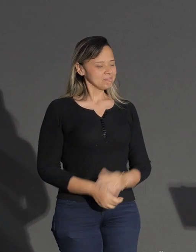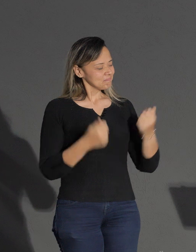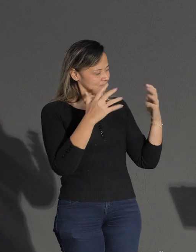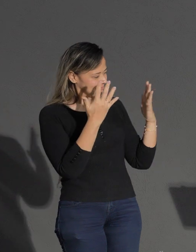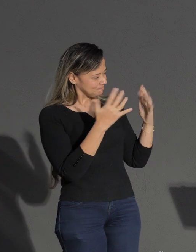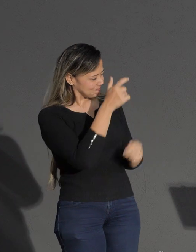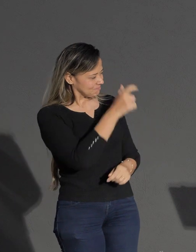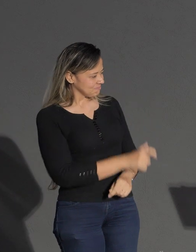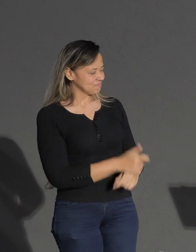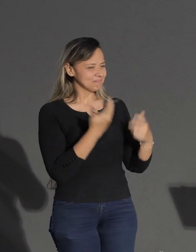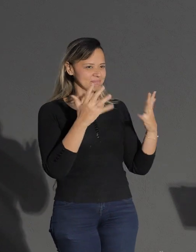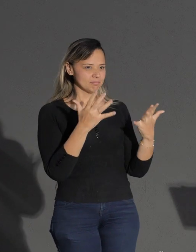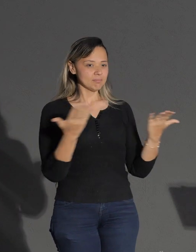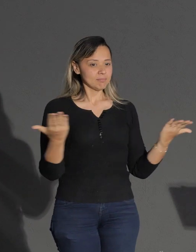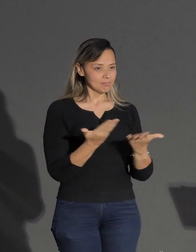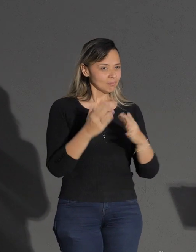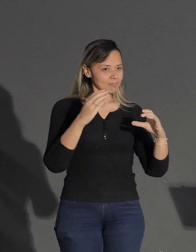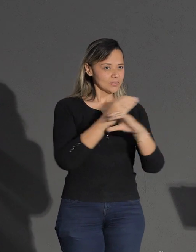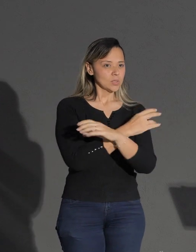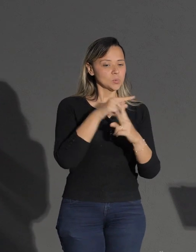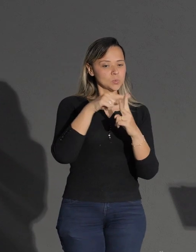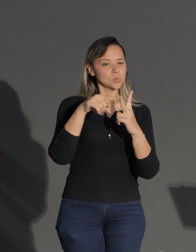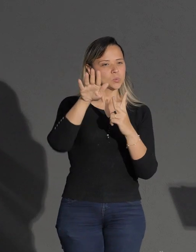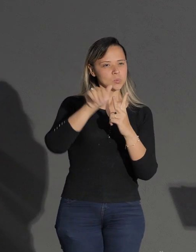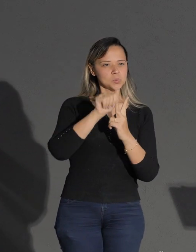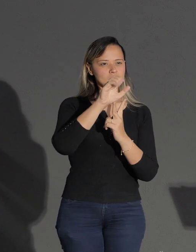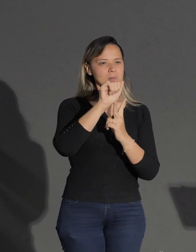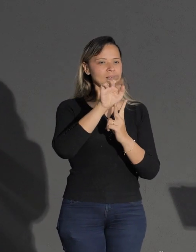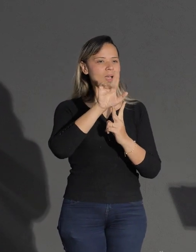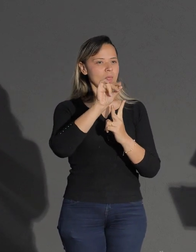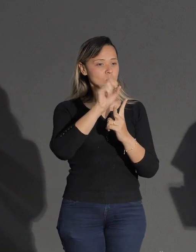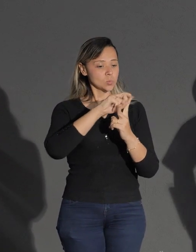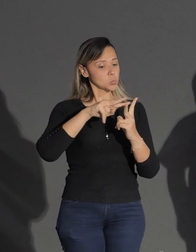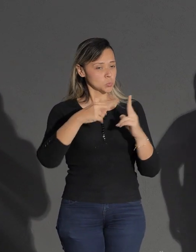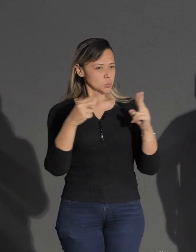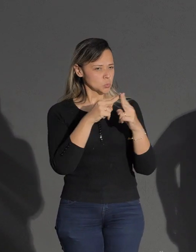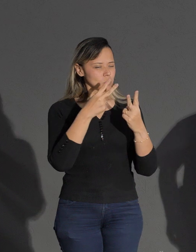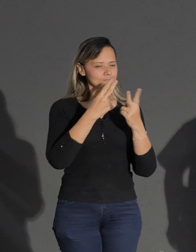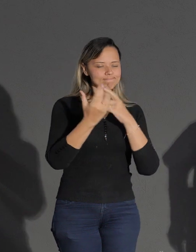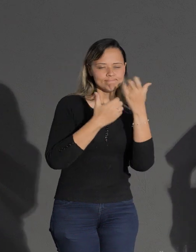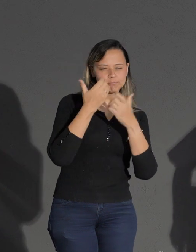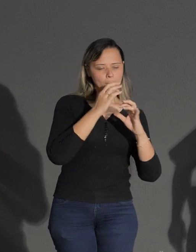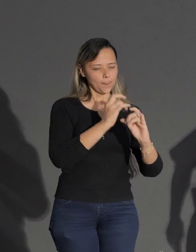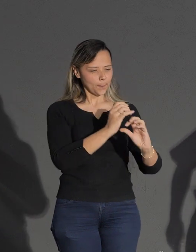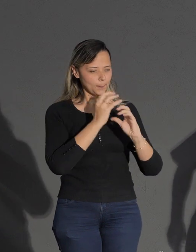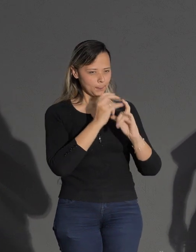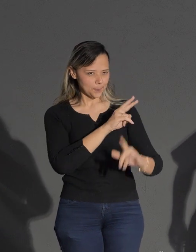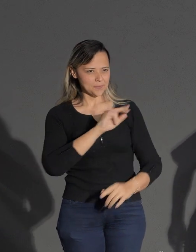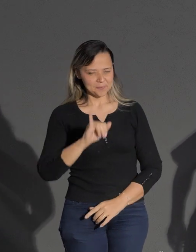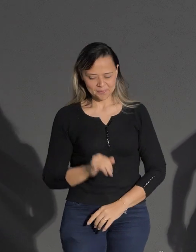Parabéns, Waver. Para completar um dueto, vou chamar o aluno Carlos. Eles vão fazer a sonatina número 1 do Hans Killer.